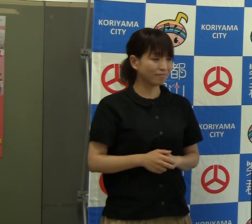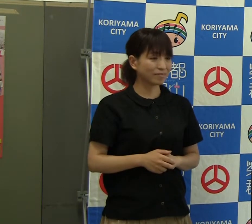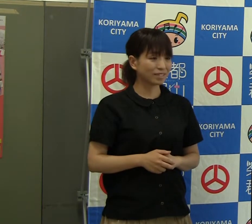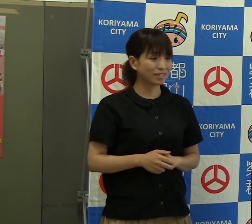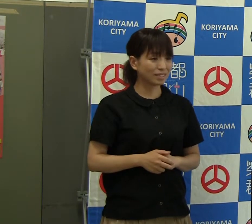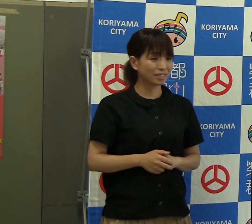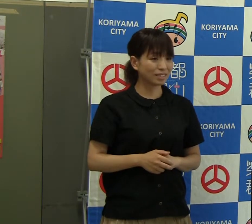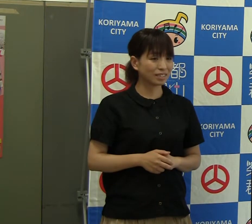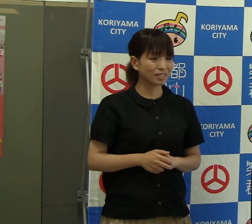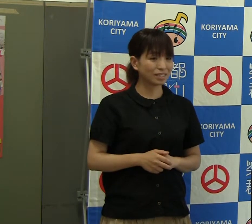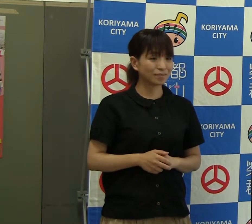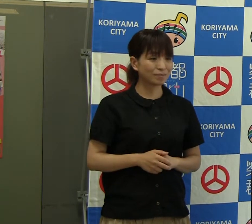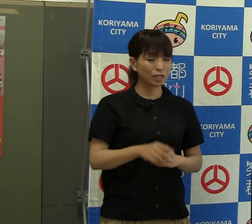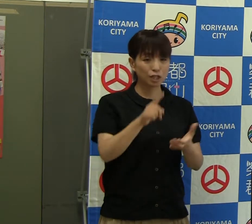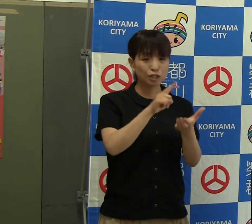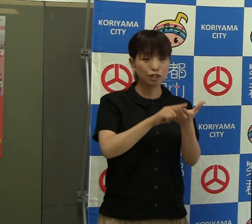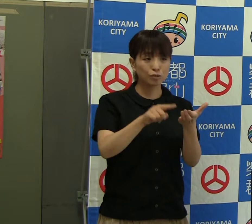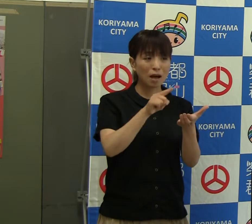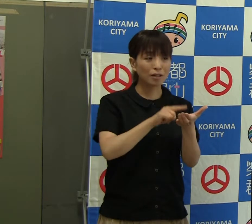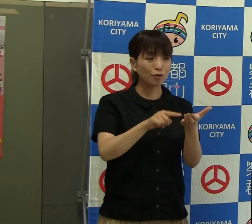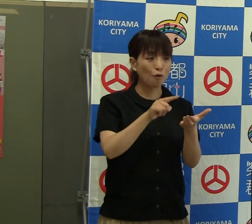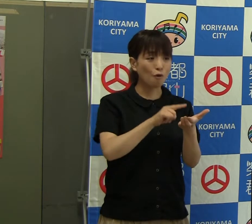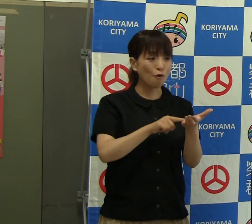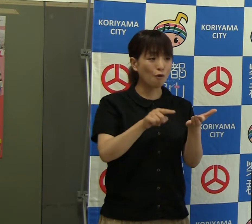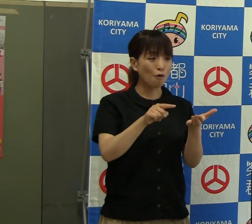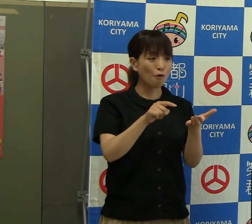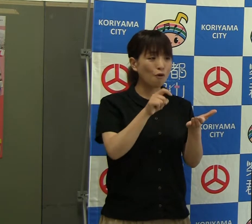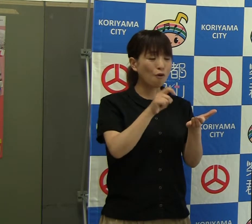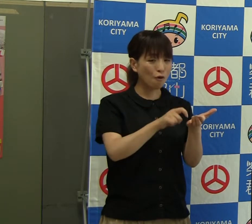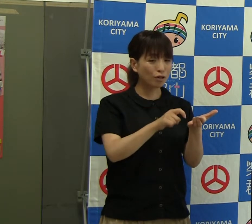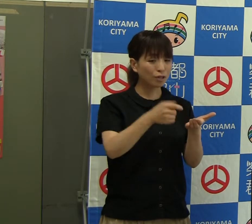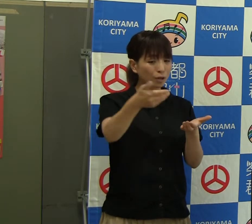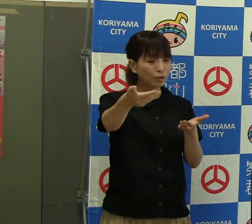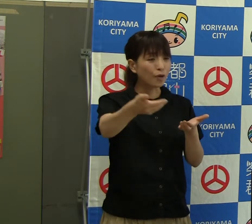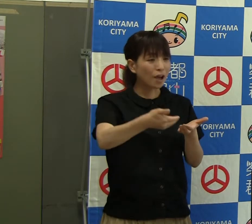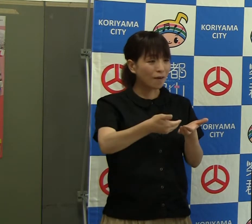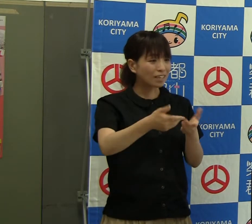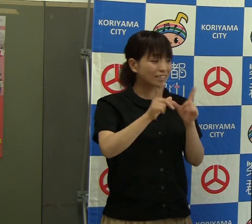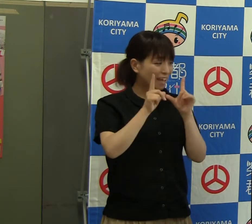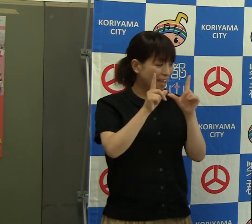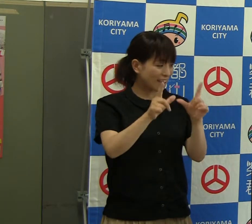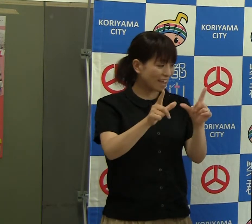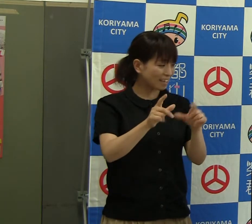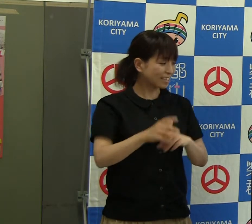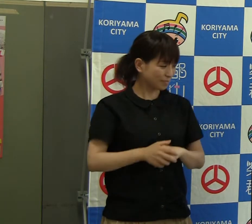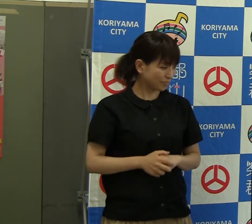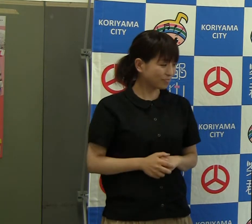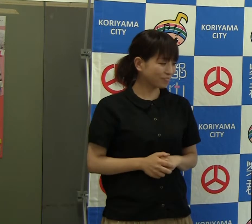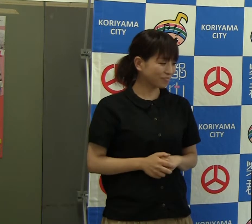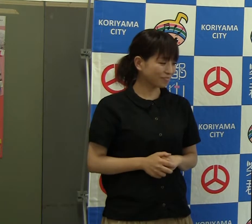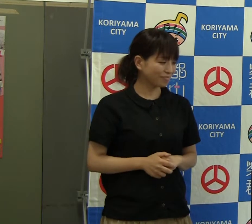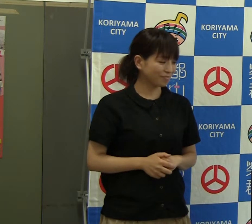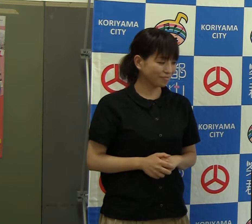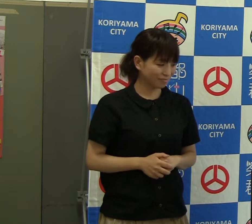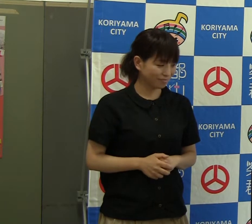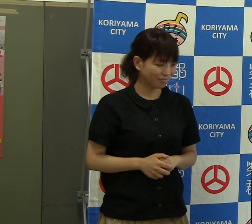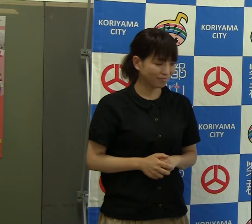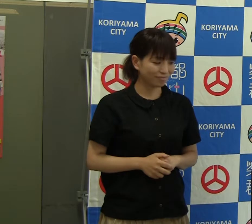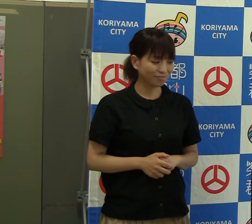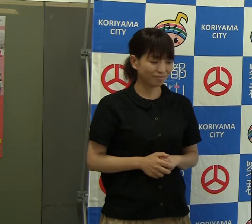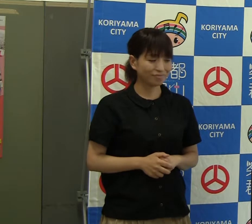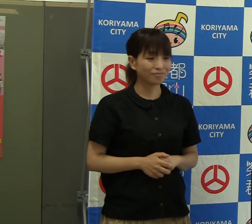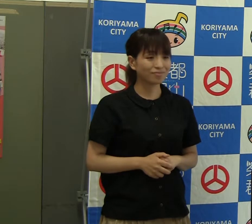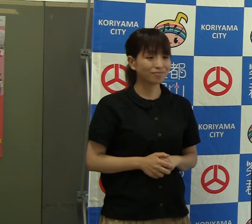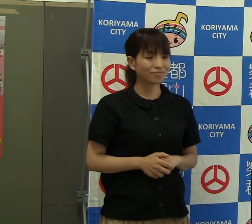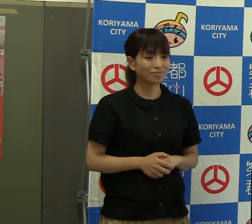スマホアプリでのお問い合わせに AI が回答します。これも報道資料をお詳しくございますが、